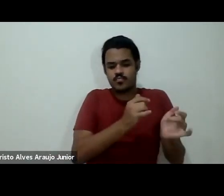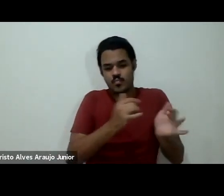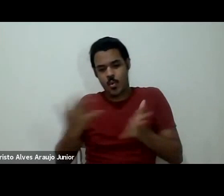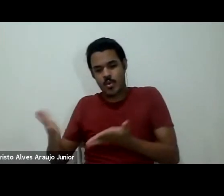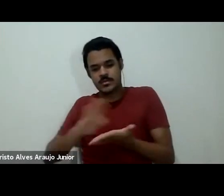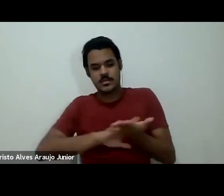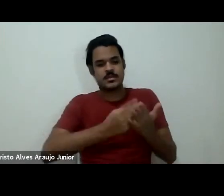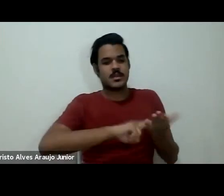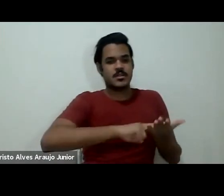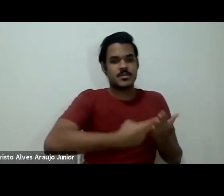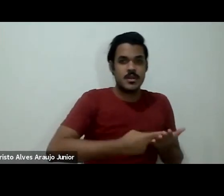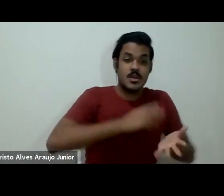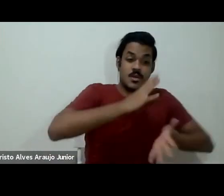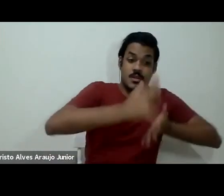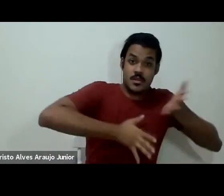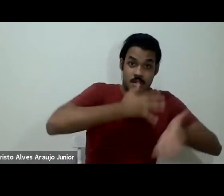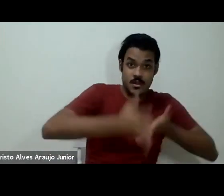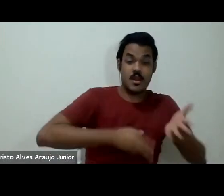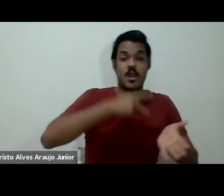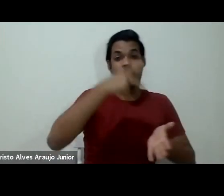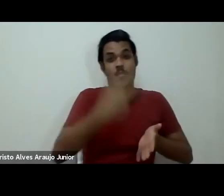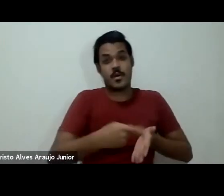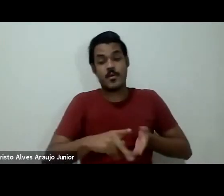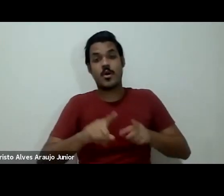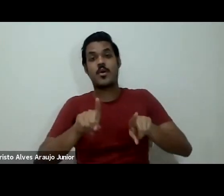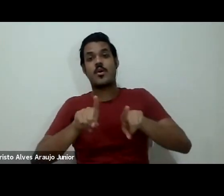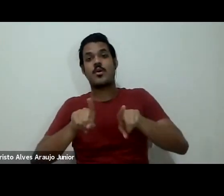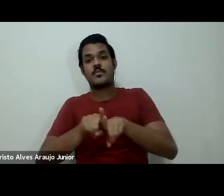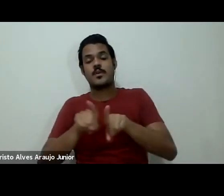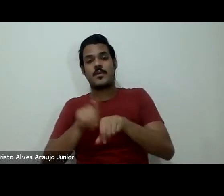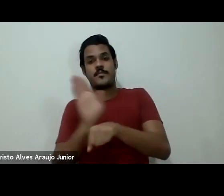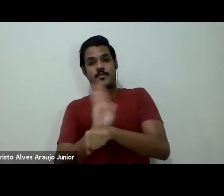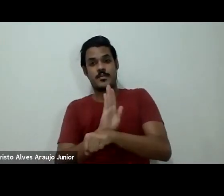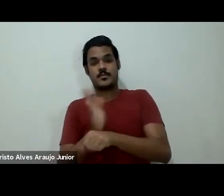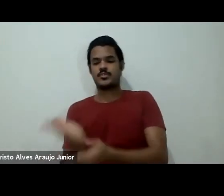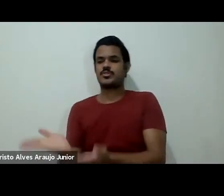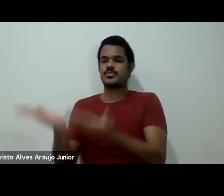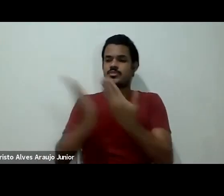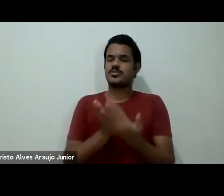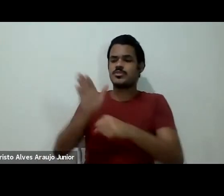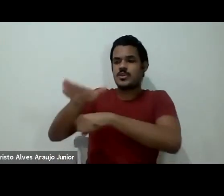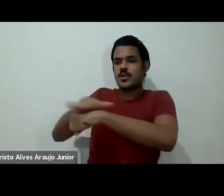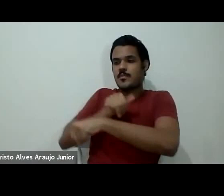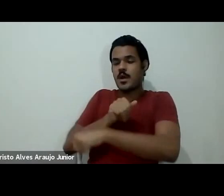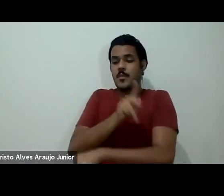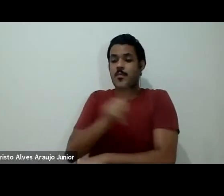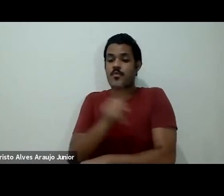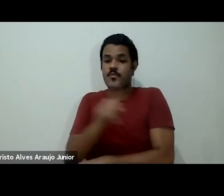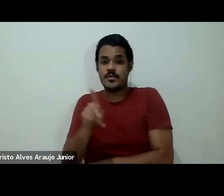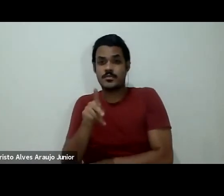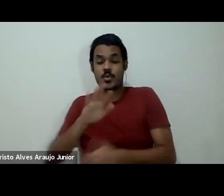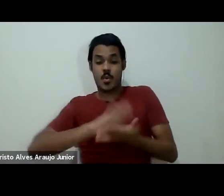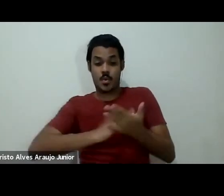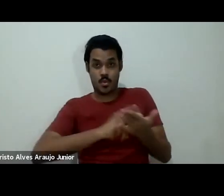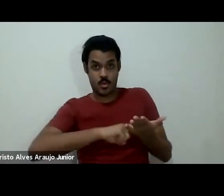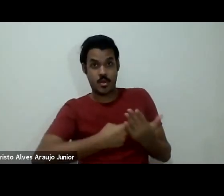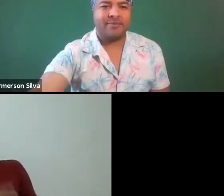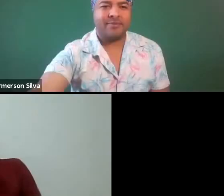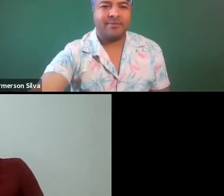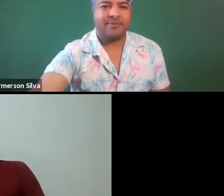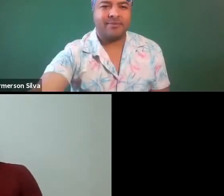tradução e interpretação de Libras, da animação, gostaríamos de chamar o professor, tradutor e intérprete Emerson